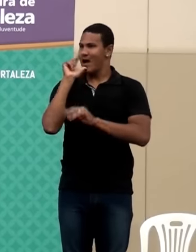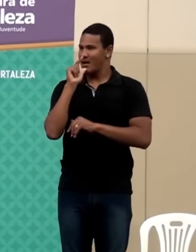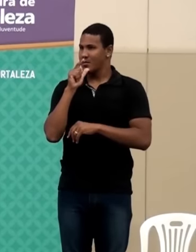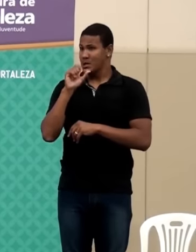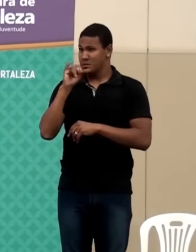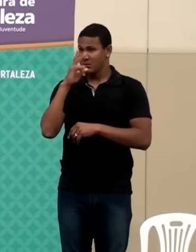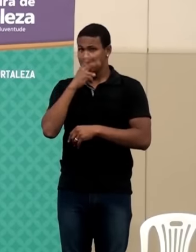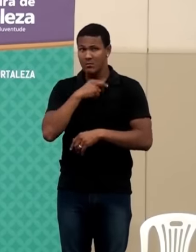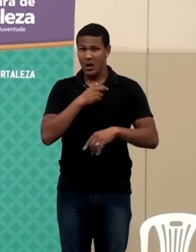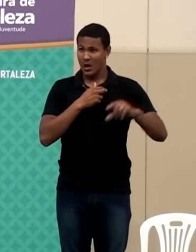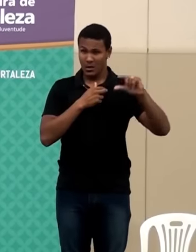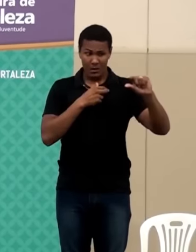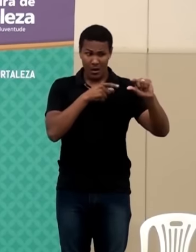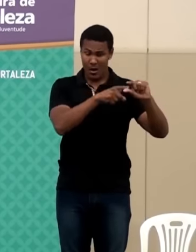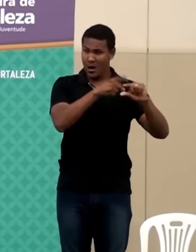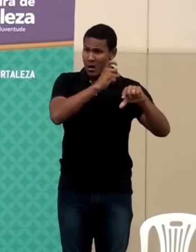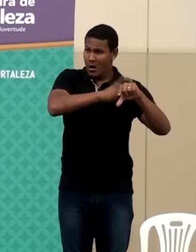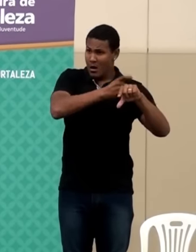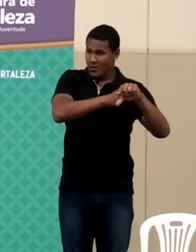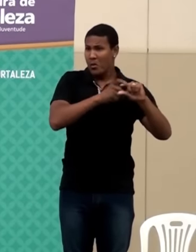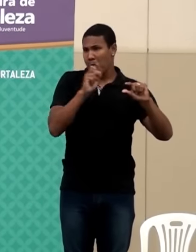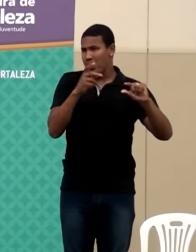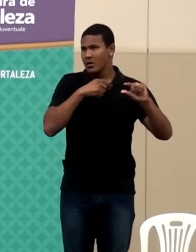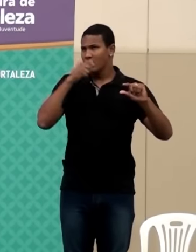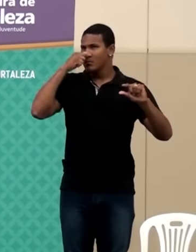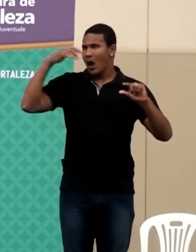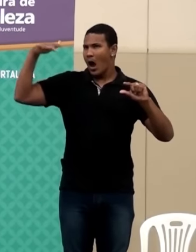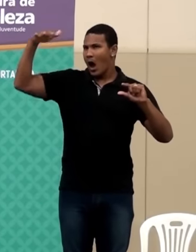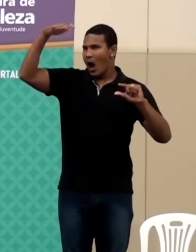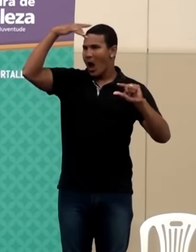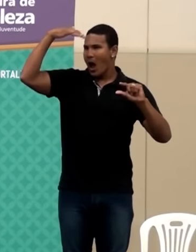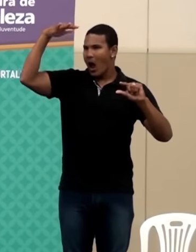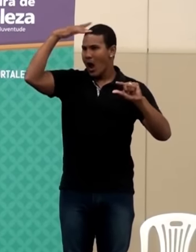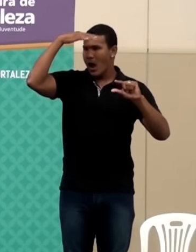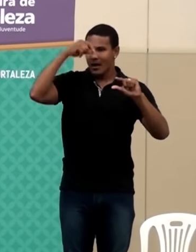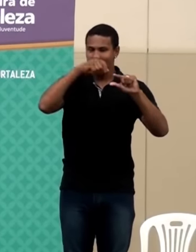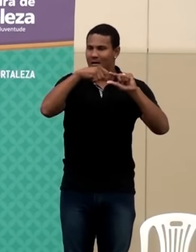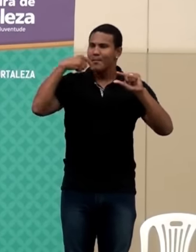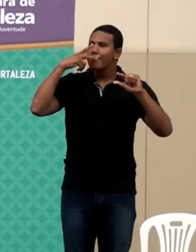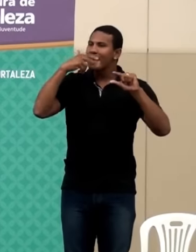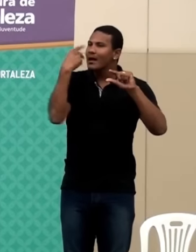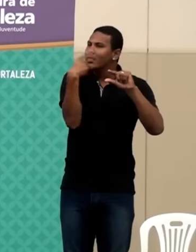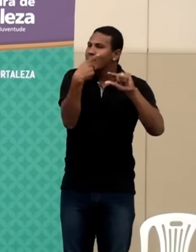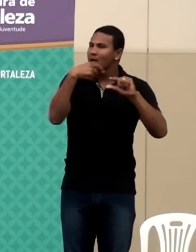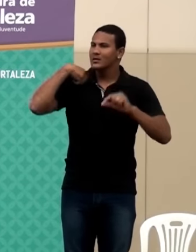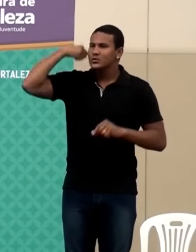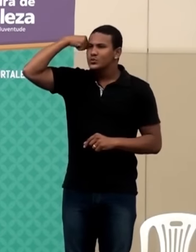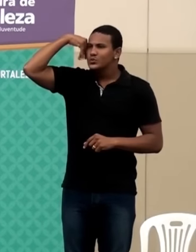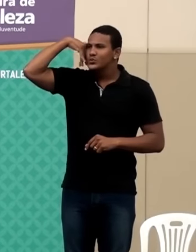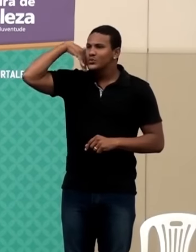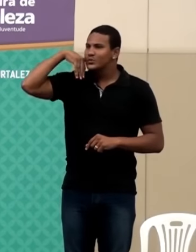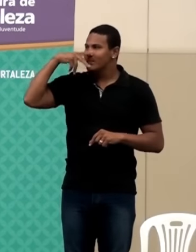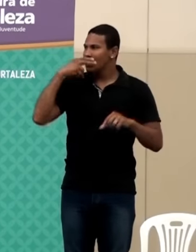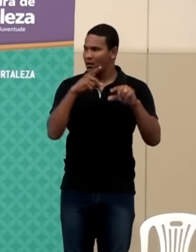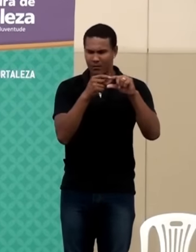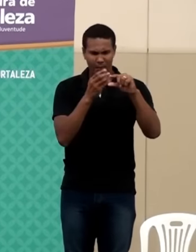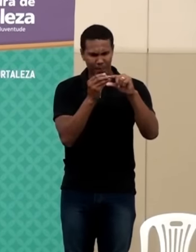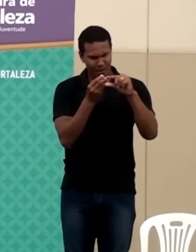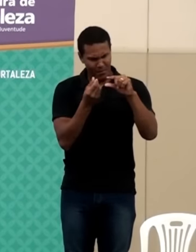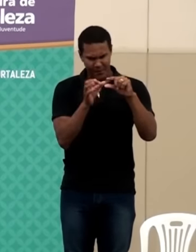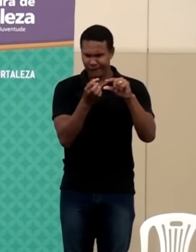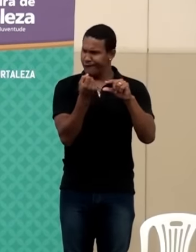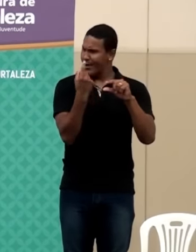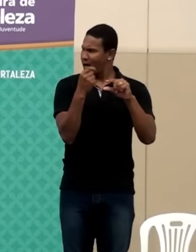hidróxido de sódio, ele acaba fazendo um processo de absorção. Há uma absorção da água pelo hidróxido de sódio. Por isso